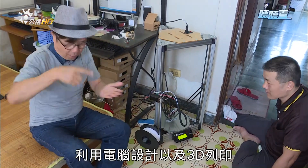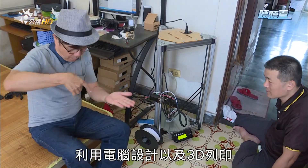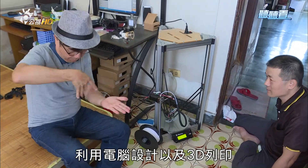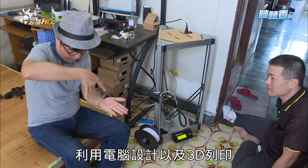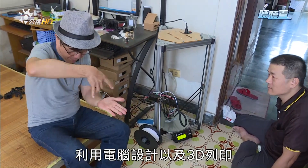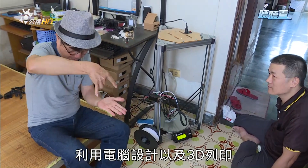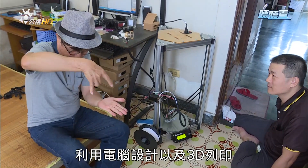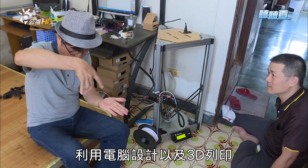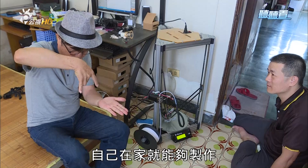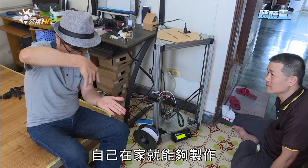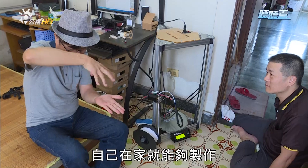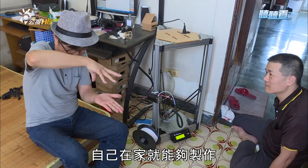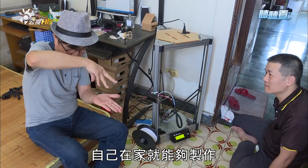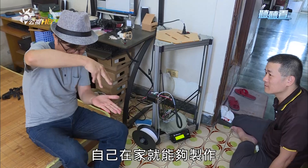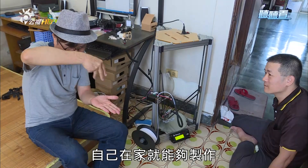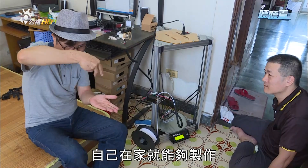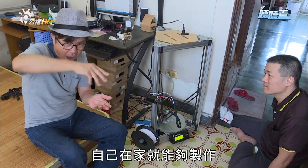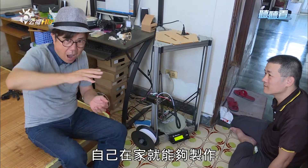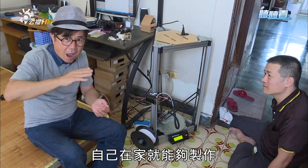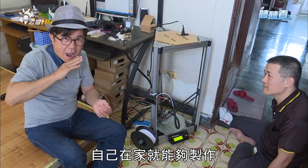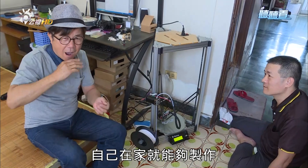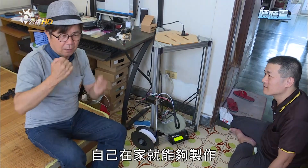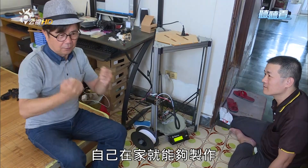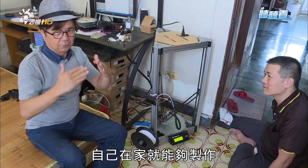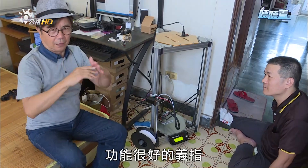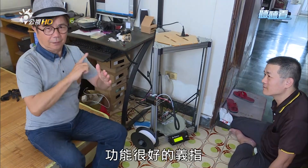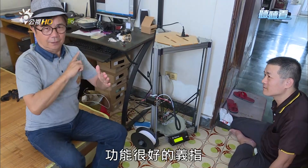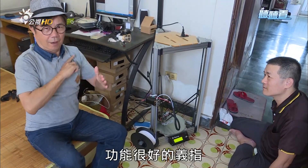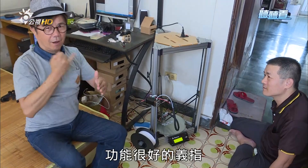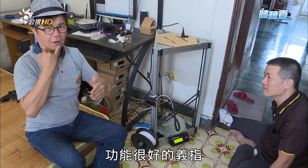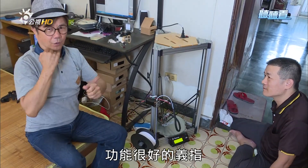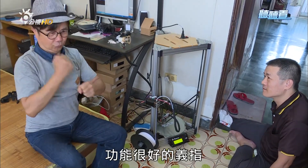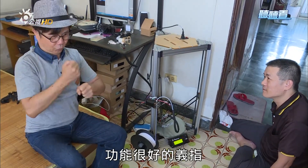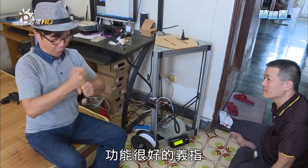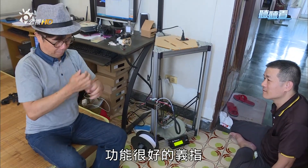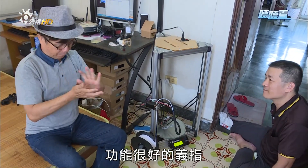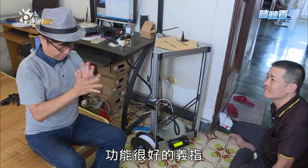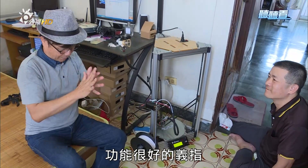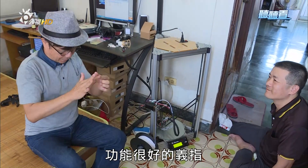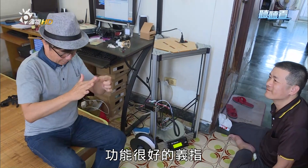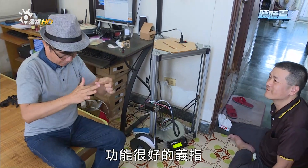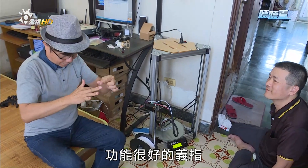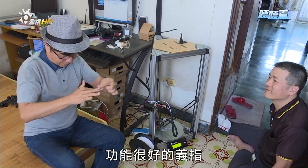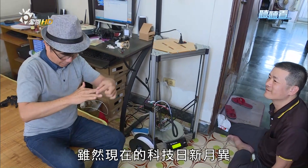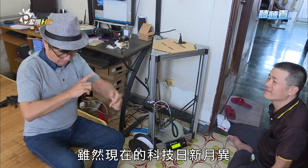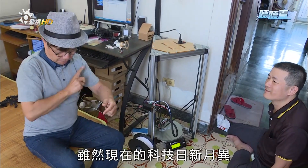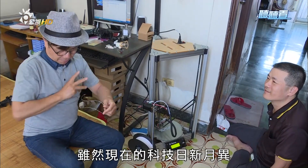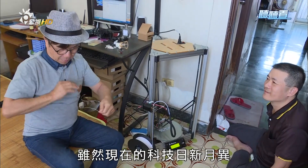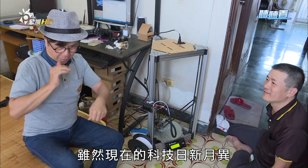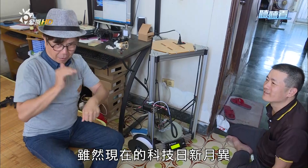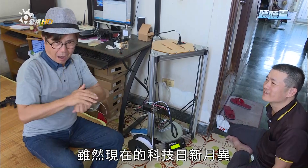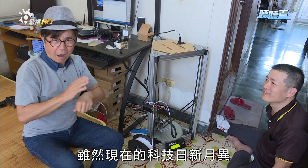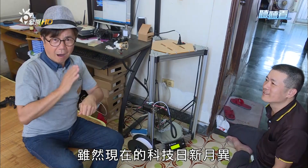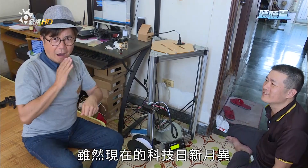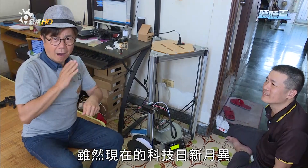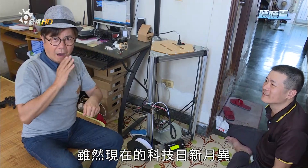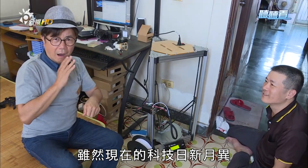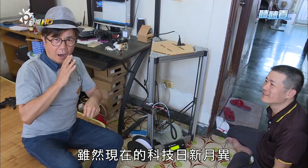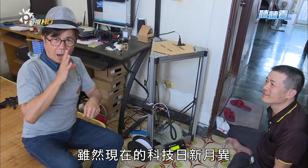列印自己在家啊就能够制作功能很好的义纸。虽然呢现在的科技